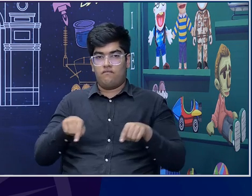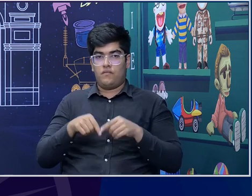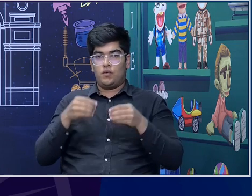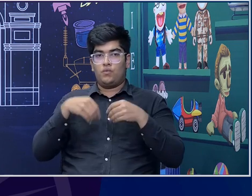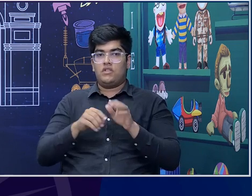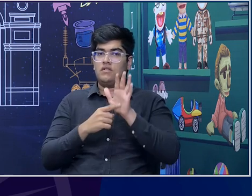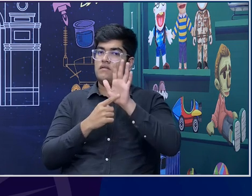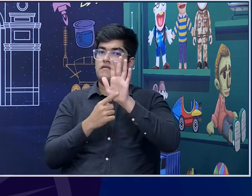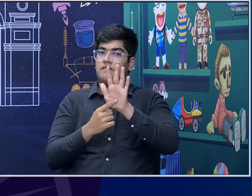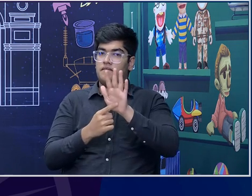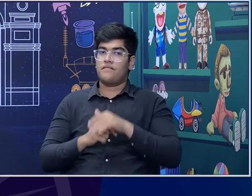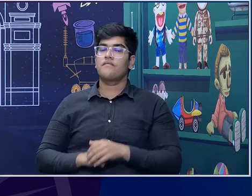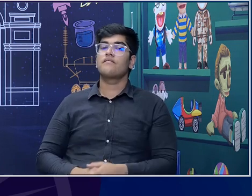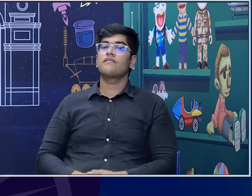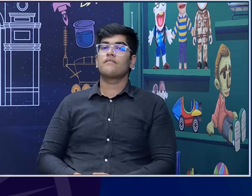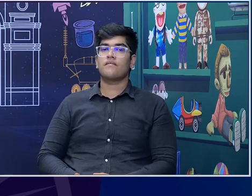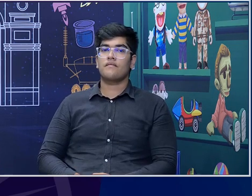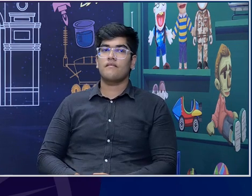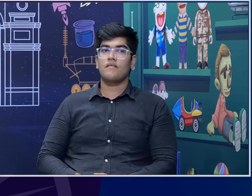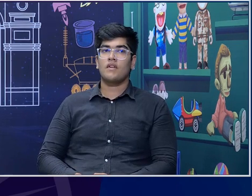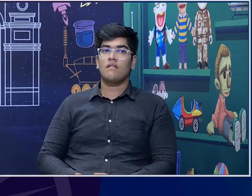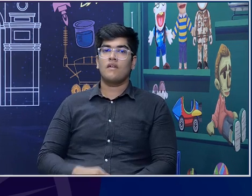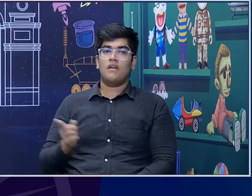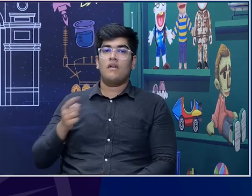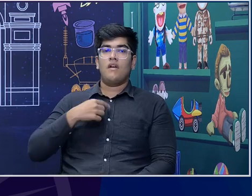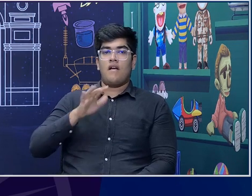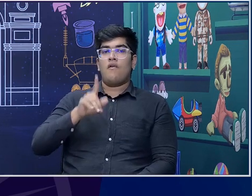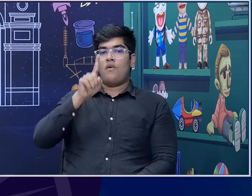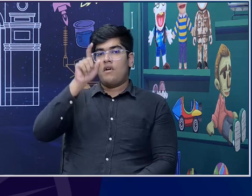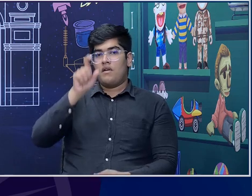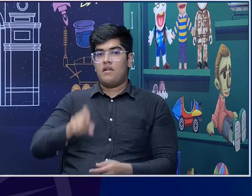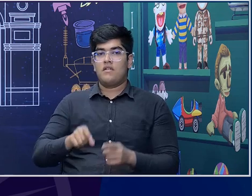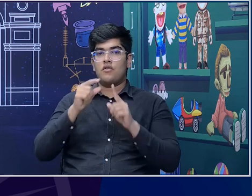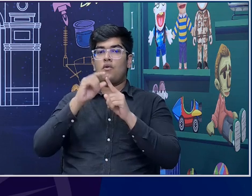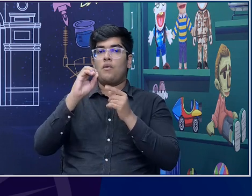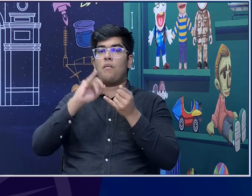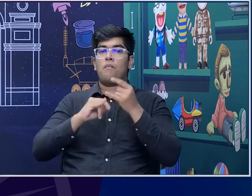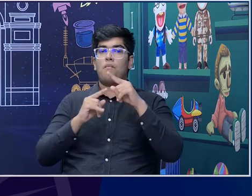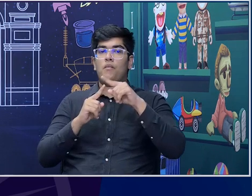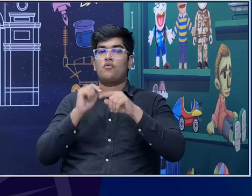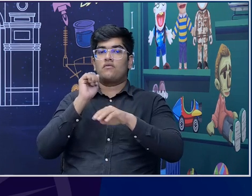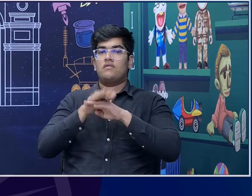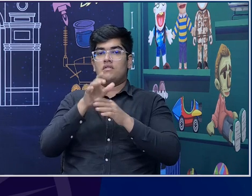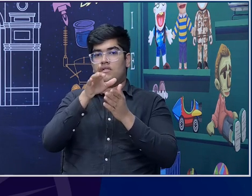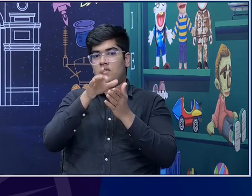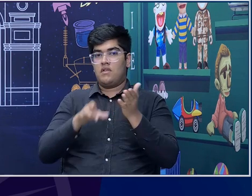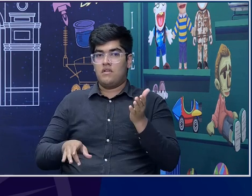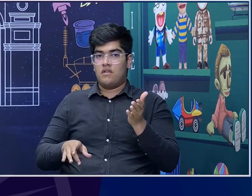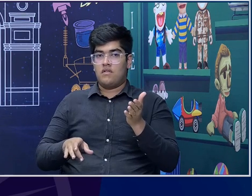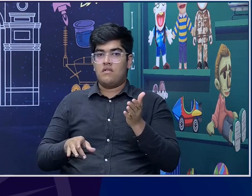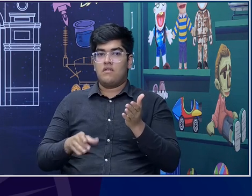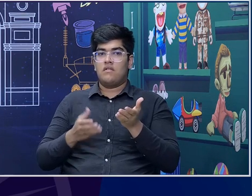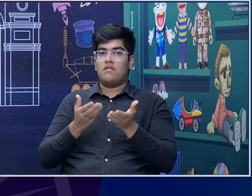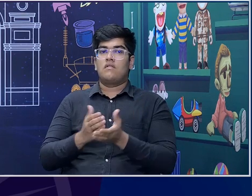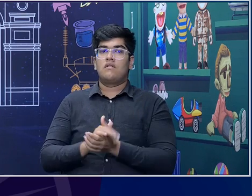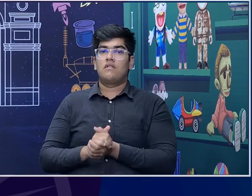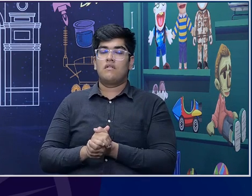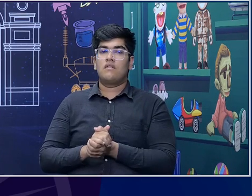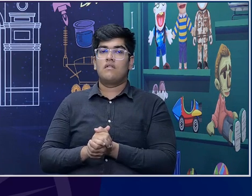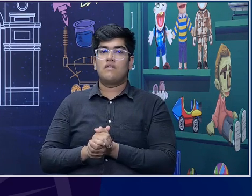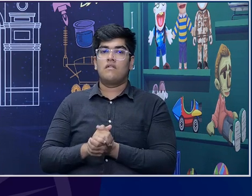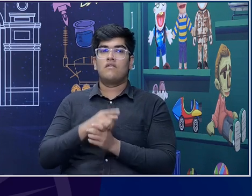से ये एक डाकिया ठीक है जी आप